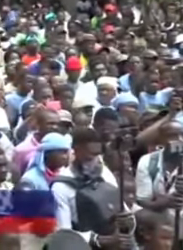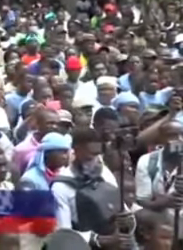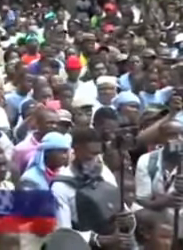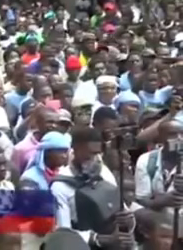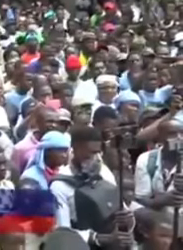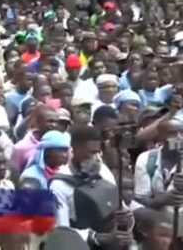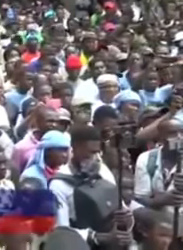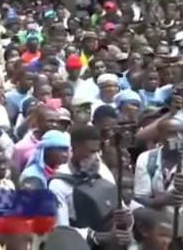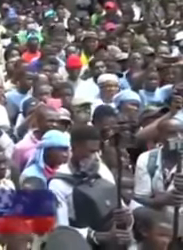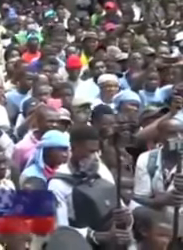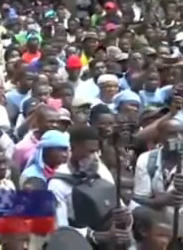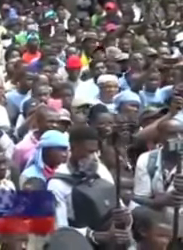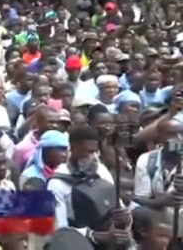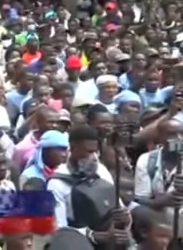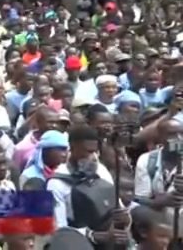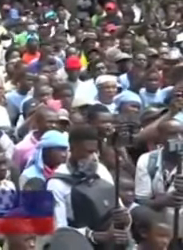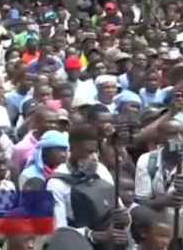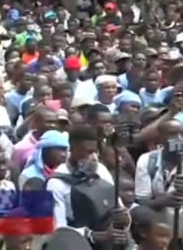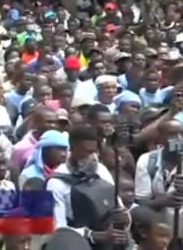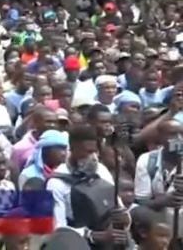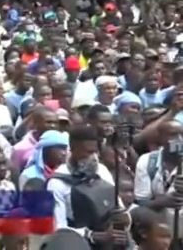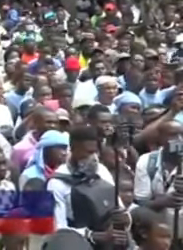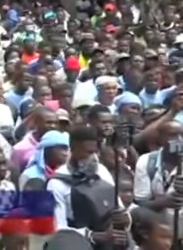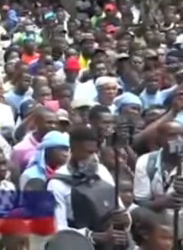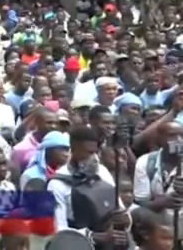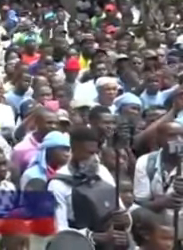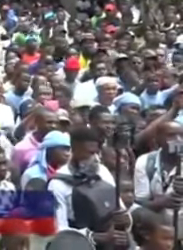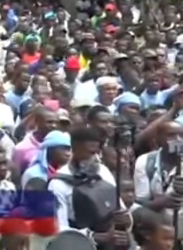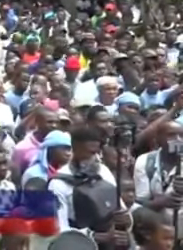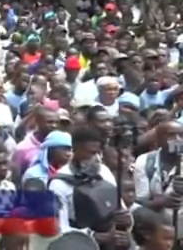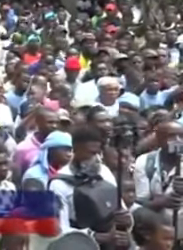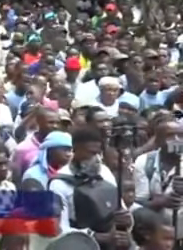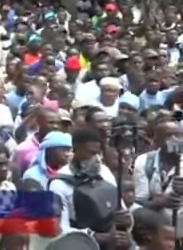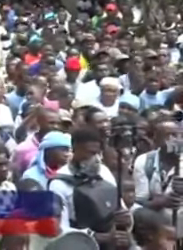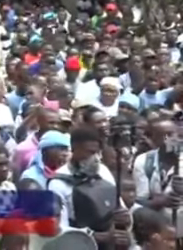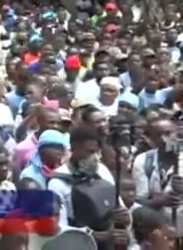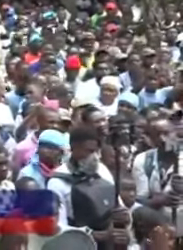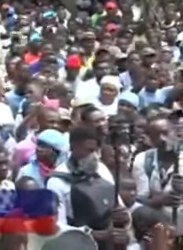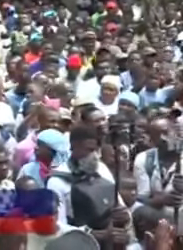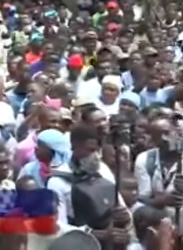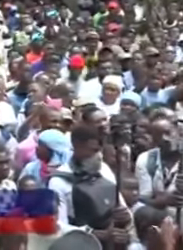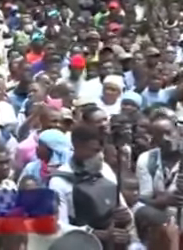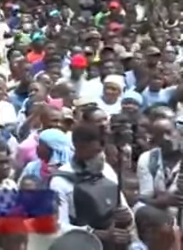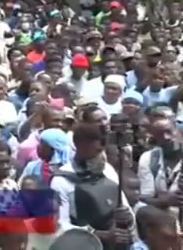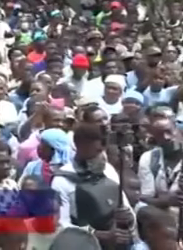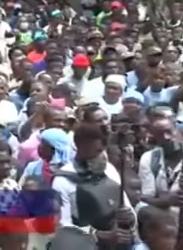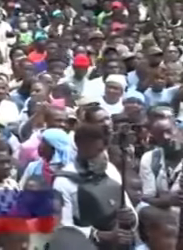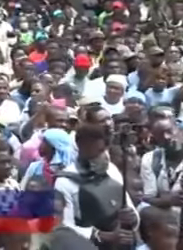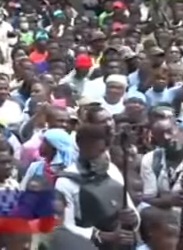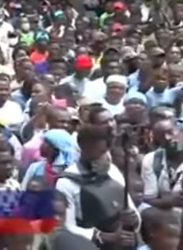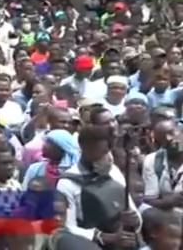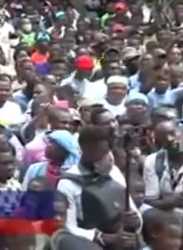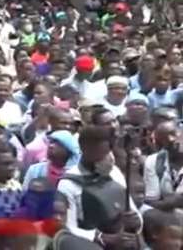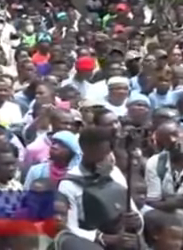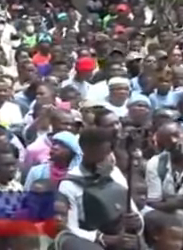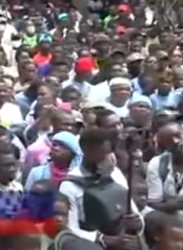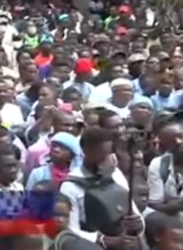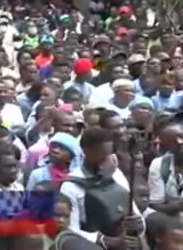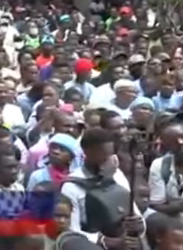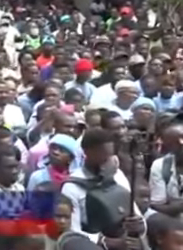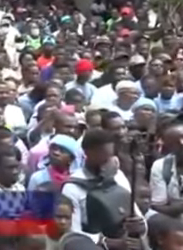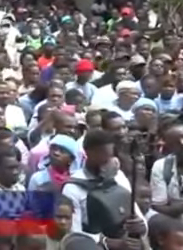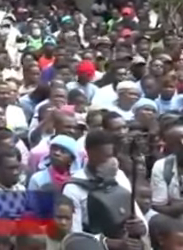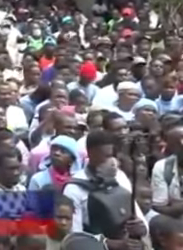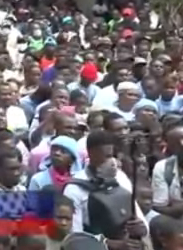pas de personne qui compte sur le bureau. Ça veut dire pour moi, mettez poignette pour moi, pour boulevard,